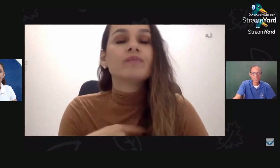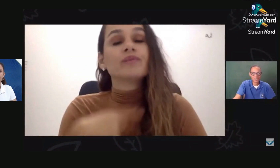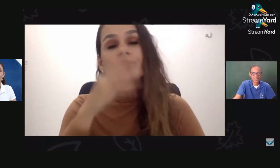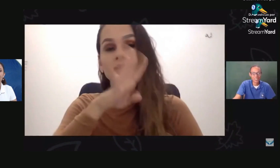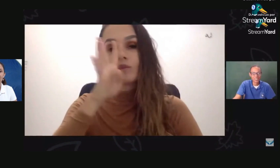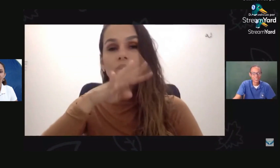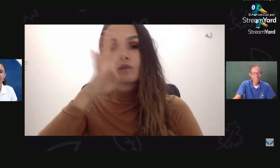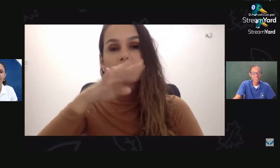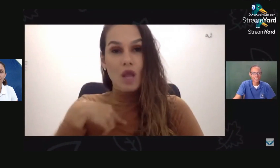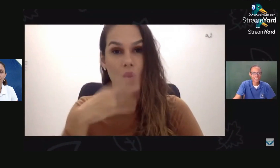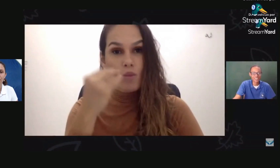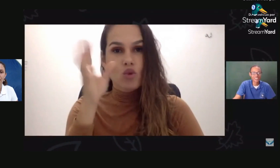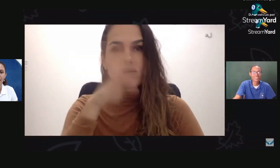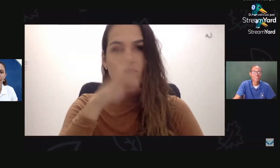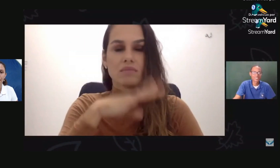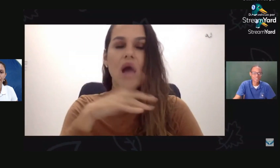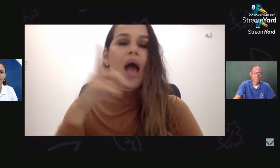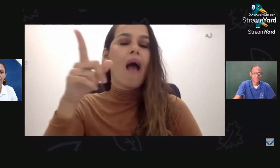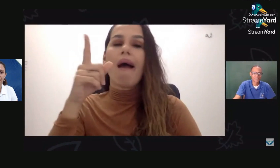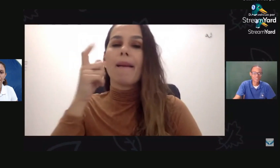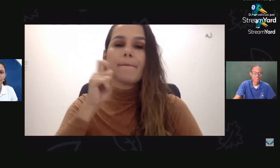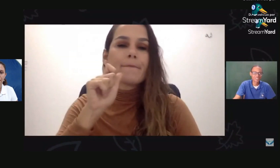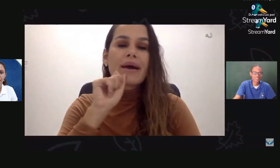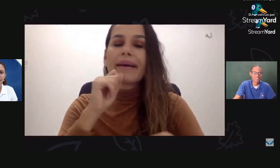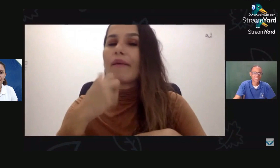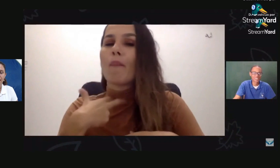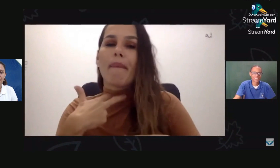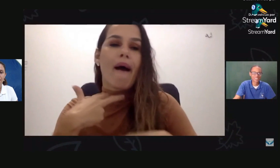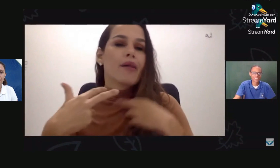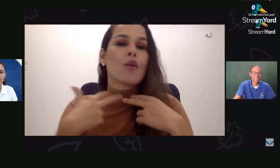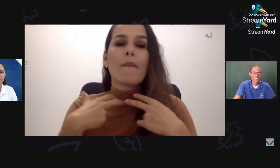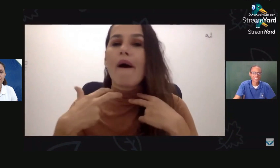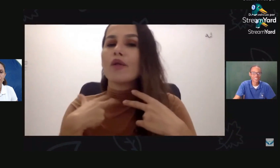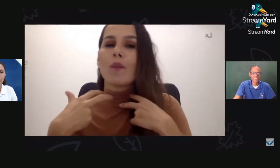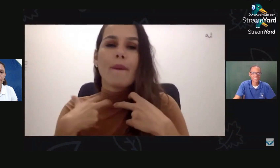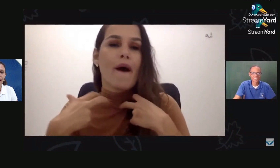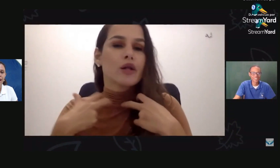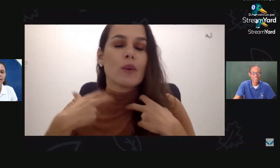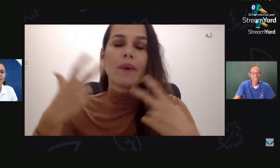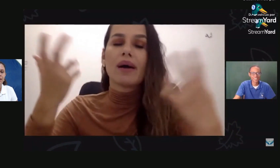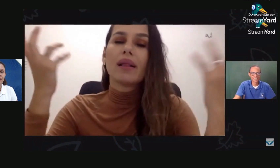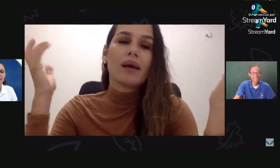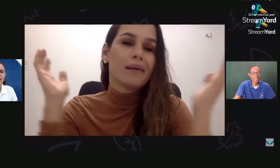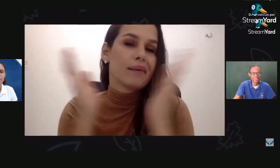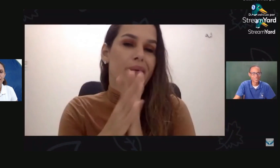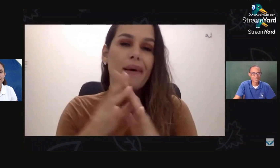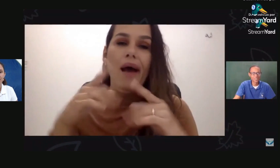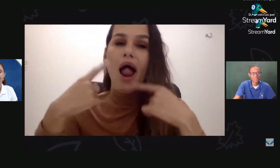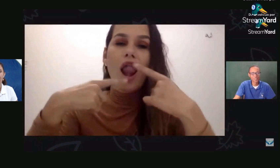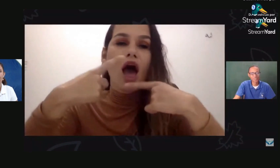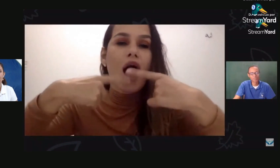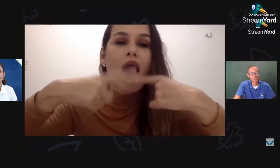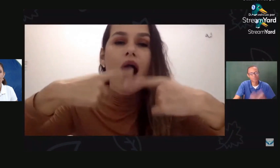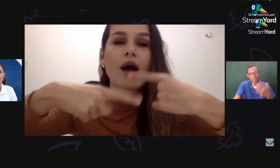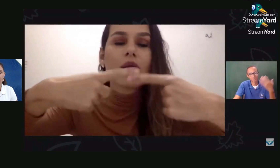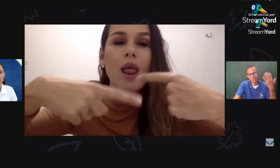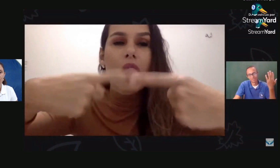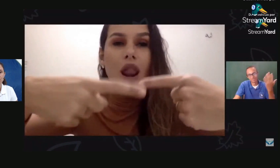forçava, né, a minha família a aprender. E a minha mãe, meu pai, né, sempre ali